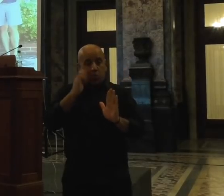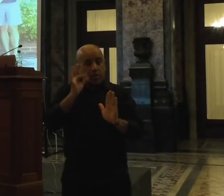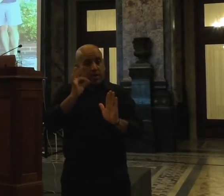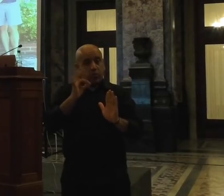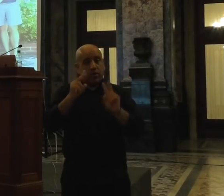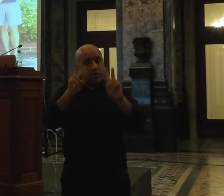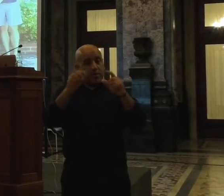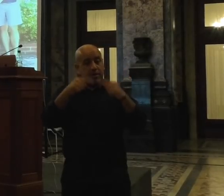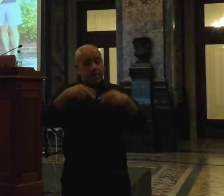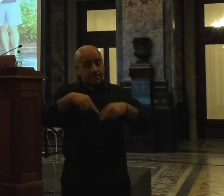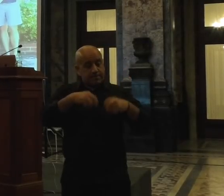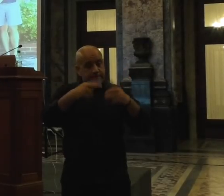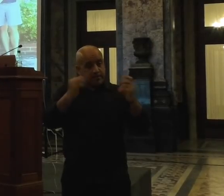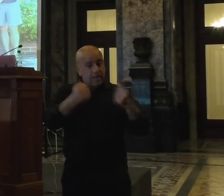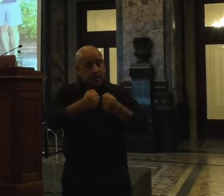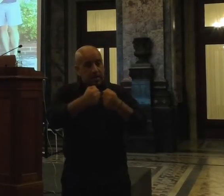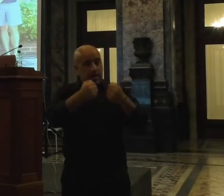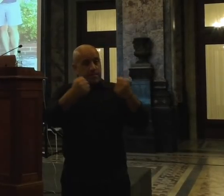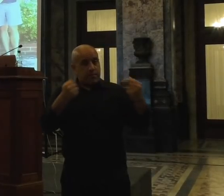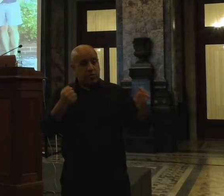estamos desarrollando, con qué área,